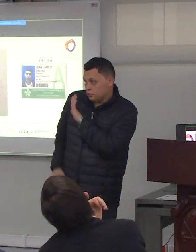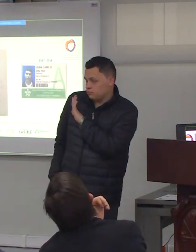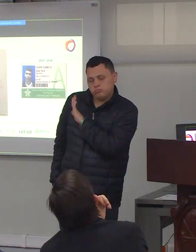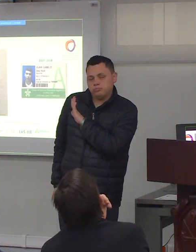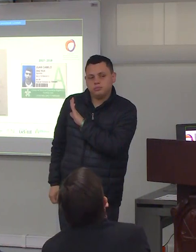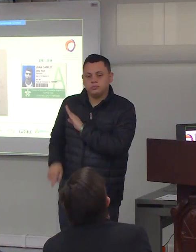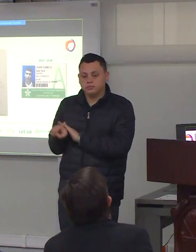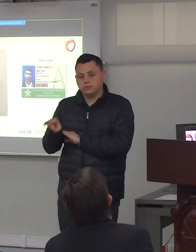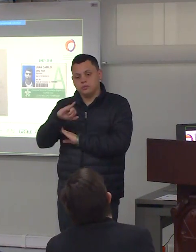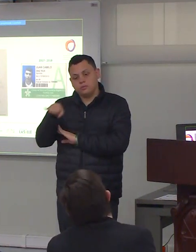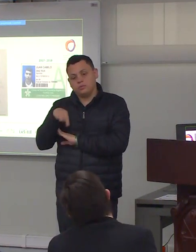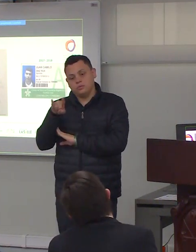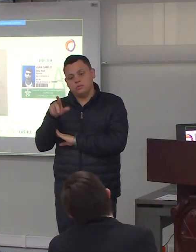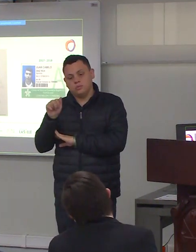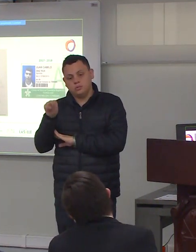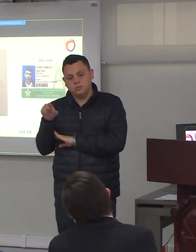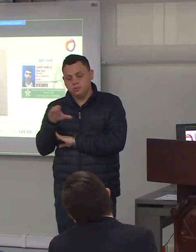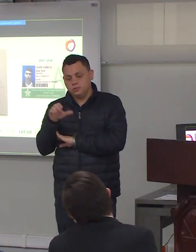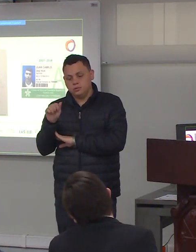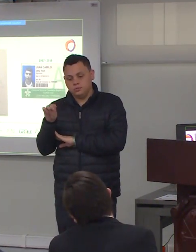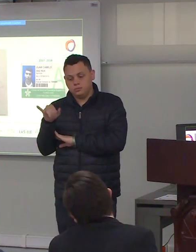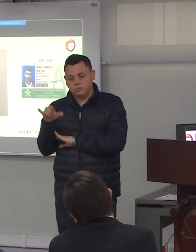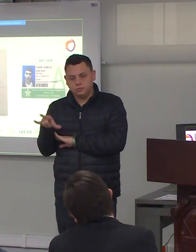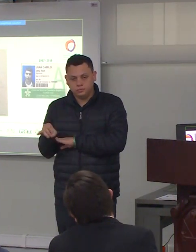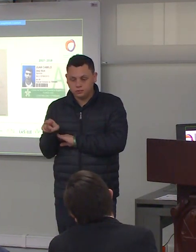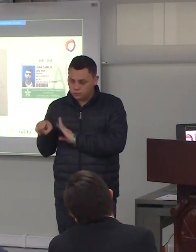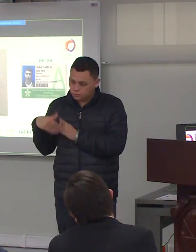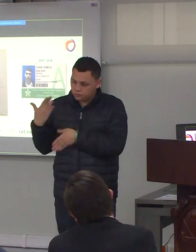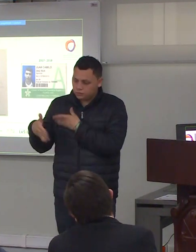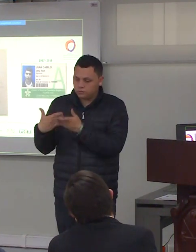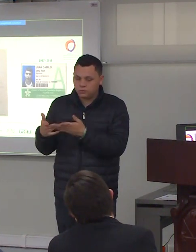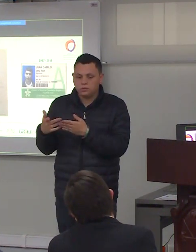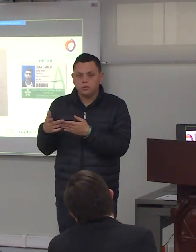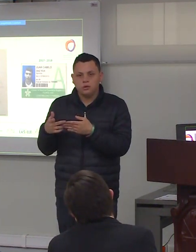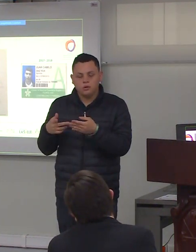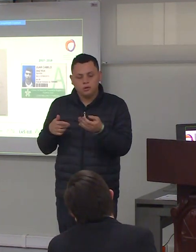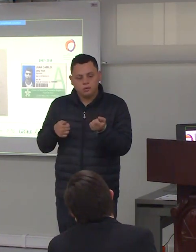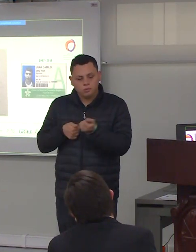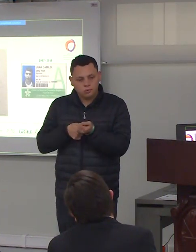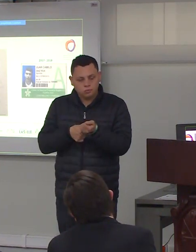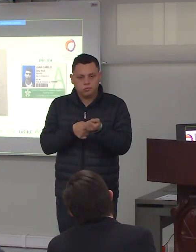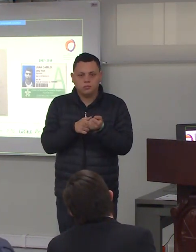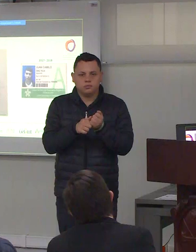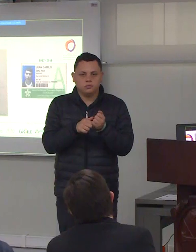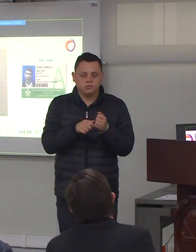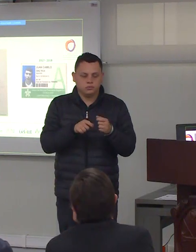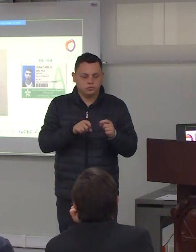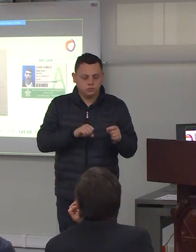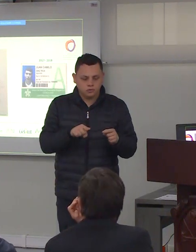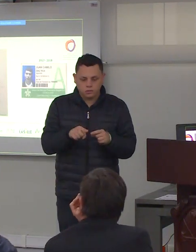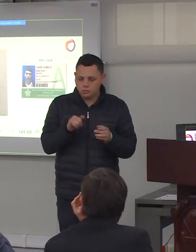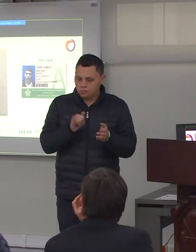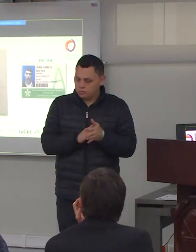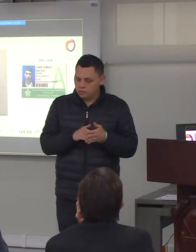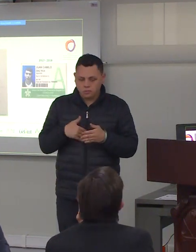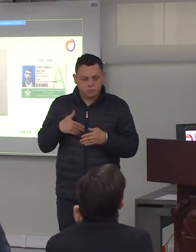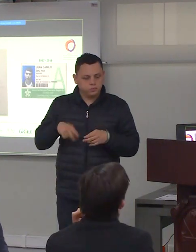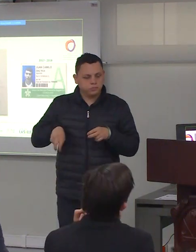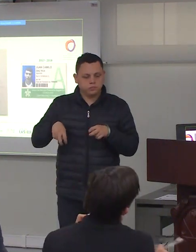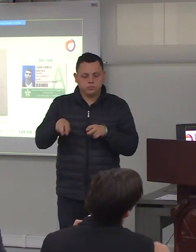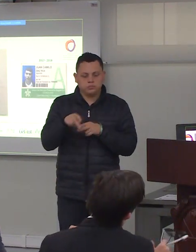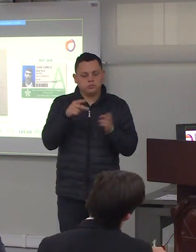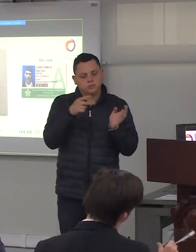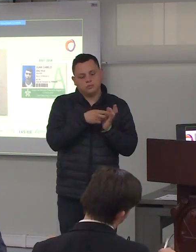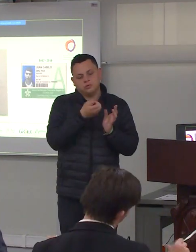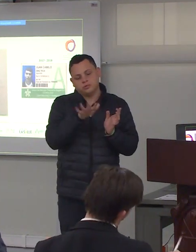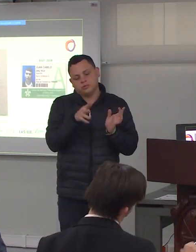Juan Camilo después de haber terminado su proceso de auxiliar, continuó dentro de la misma cadena y entre el